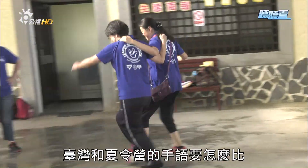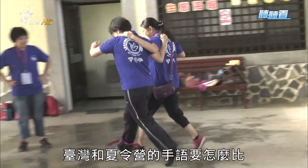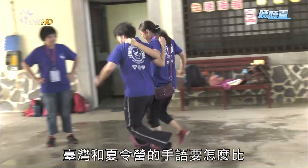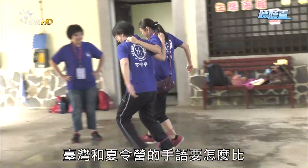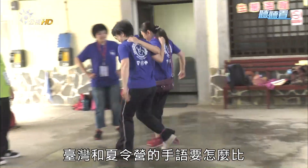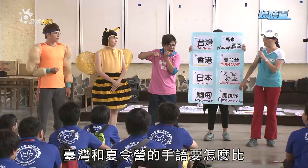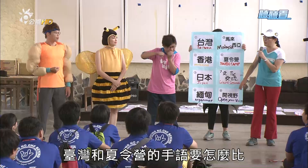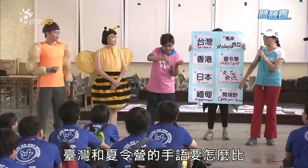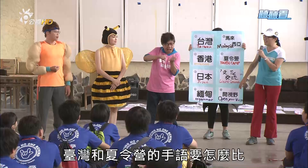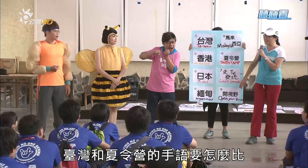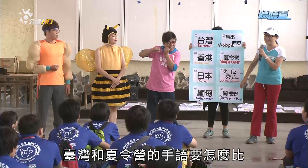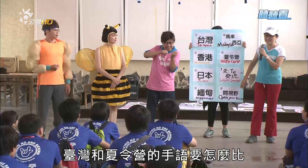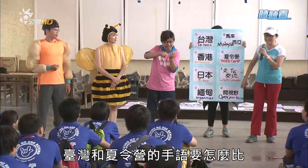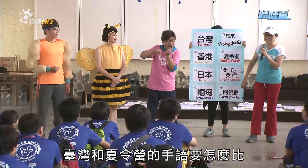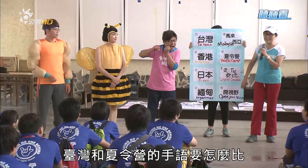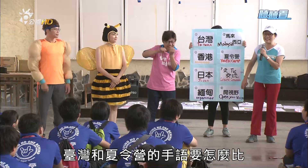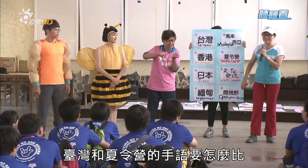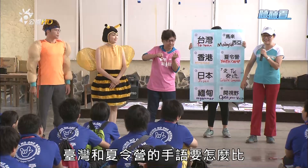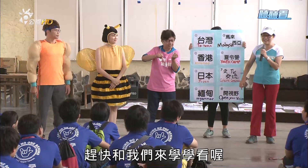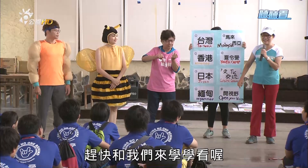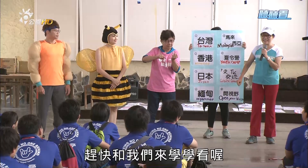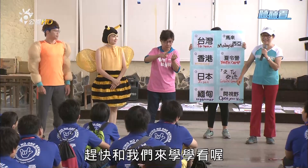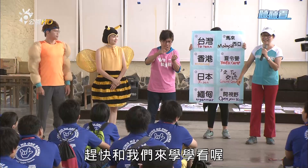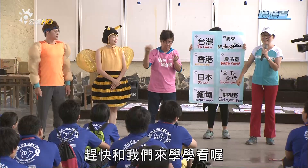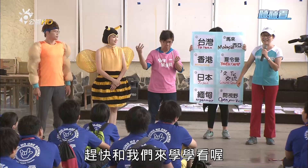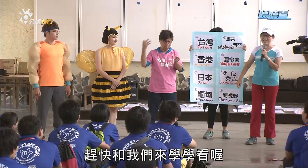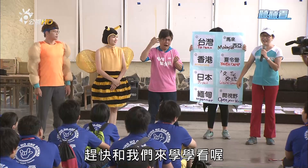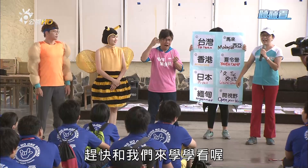夏令营的手语要怎么比，赶快和我们来学学看哦。